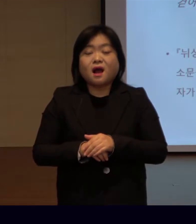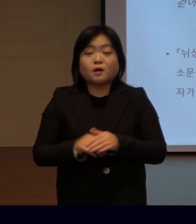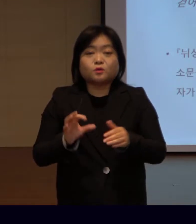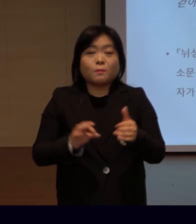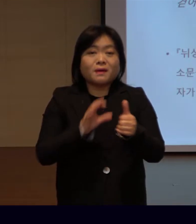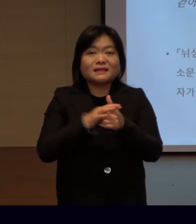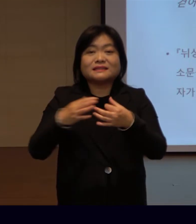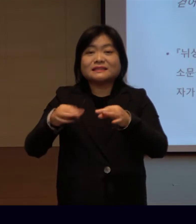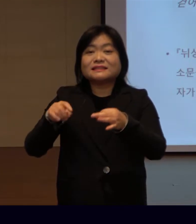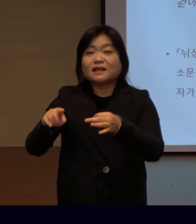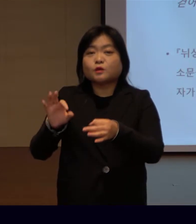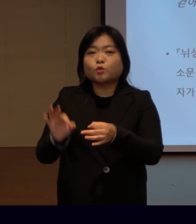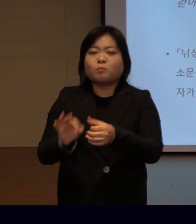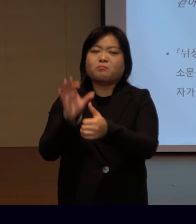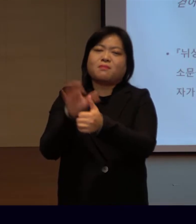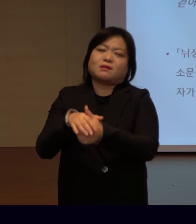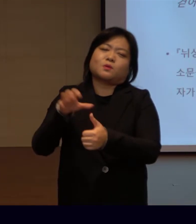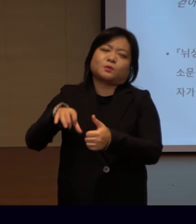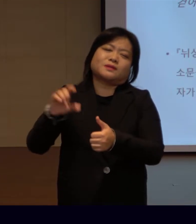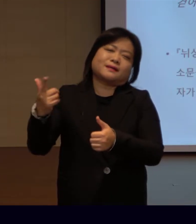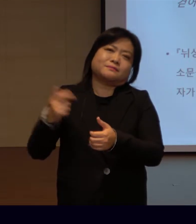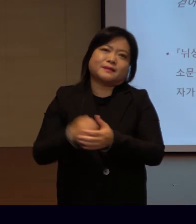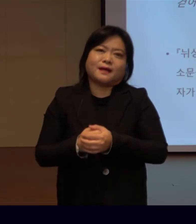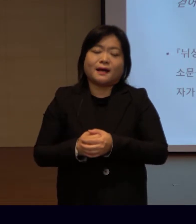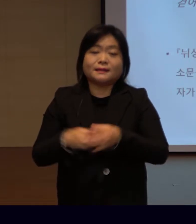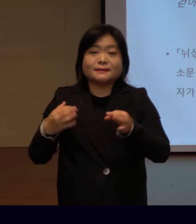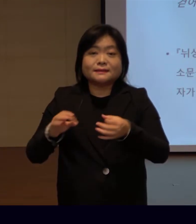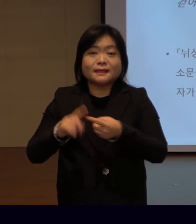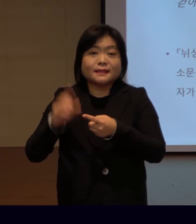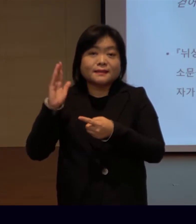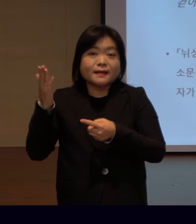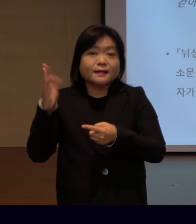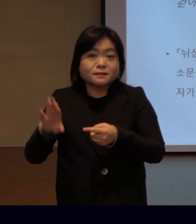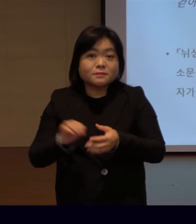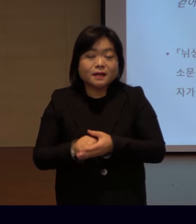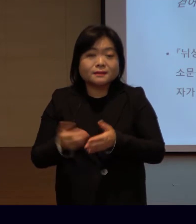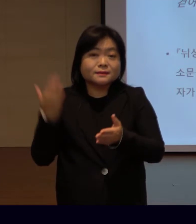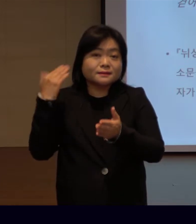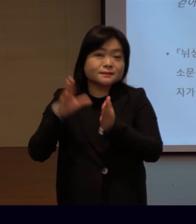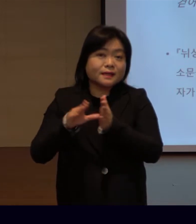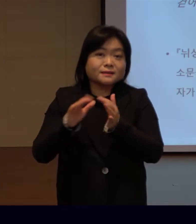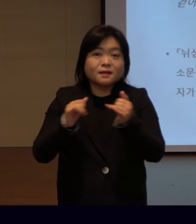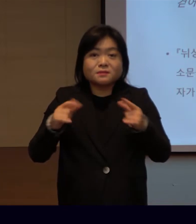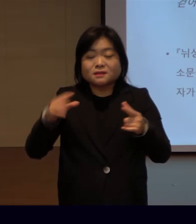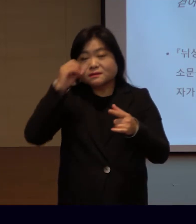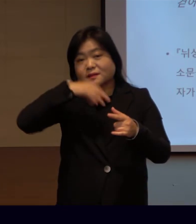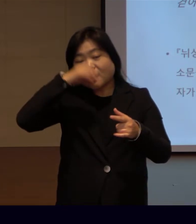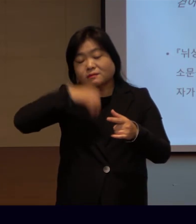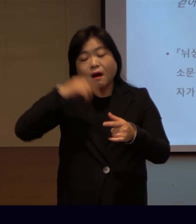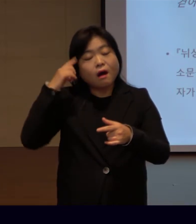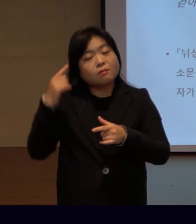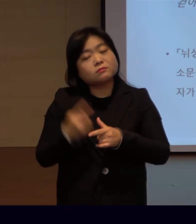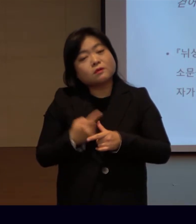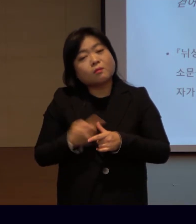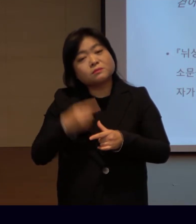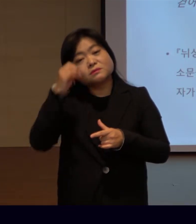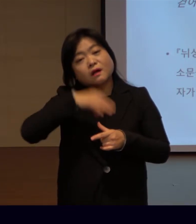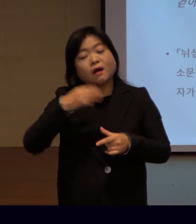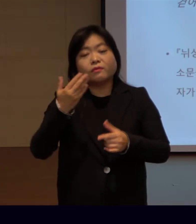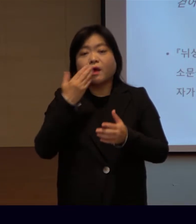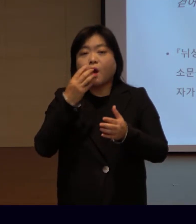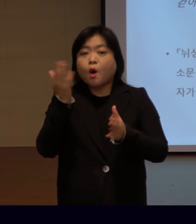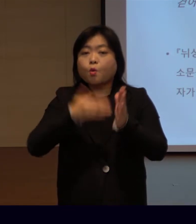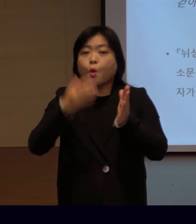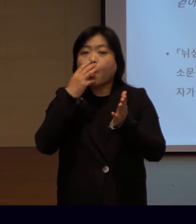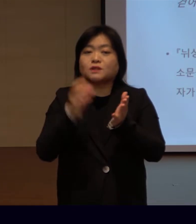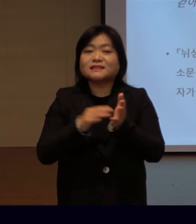돈 맡아주는 데가 아니에요. 조금 이따 은행 얘기를 하겠습니다만, 그리고 그 당시 사람들은 다 그냥 아무 생각 없이 내 공증인을